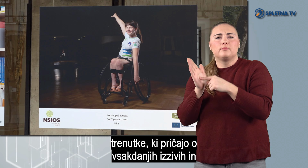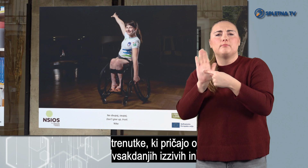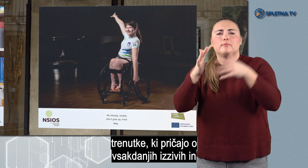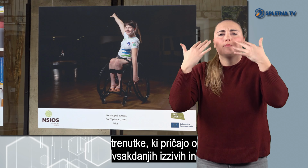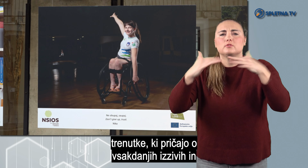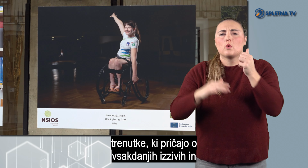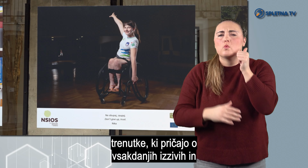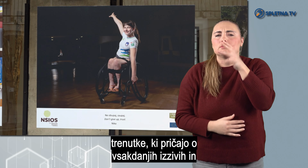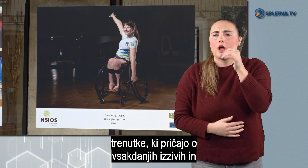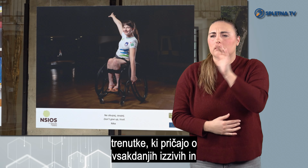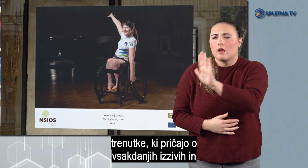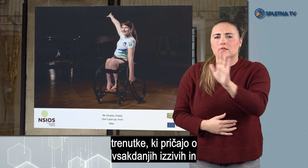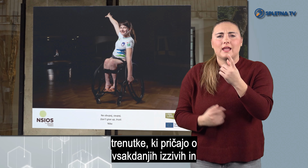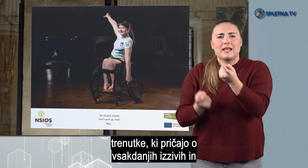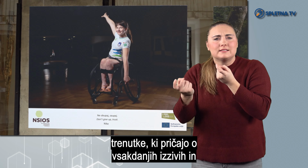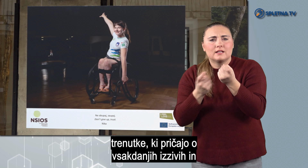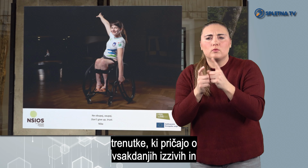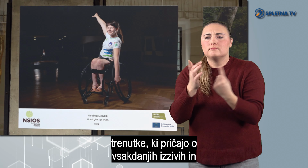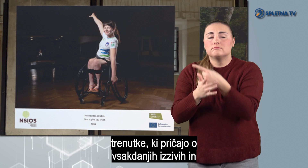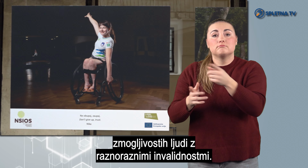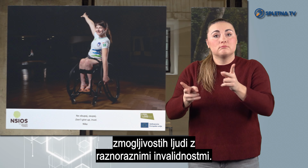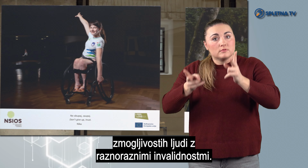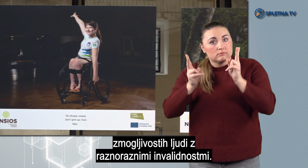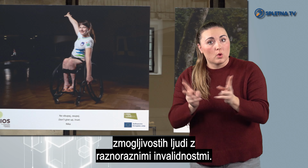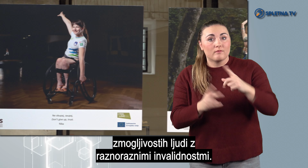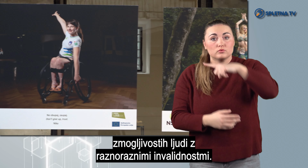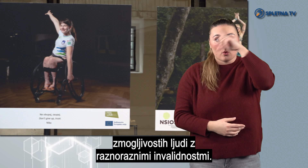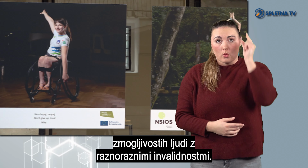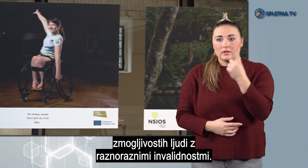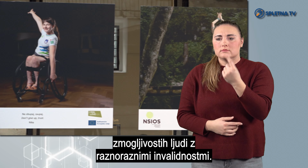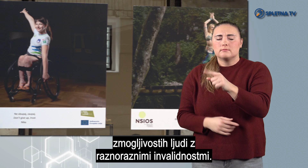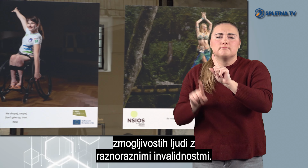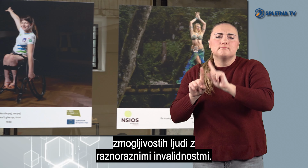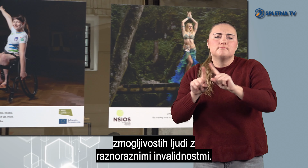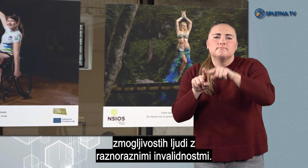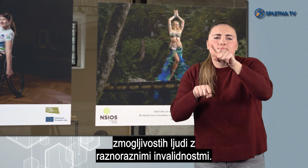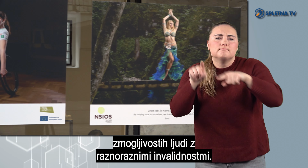in zmogljivostih ljudi z raznoraznimi invalidnostmi.